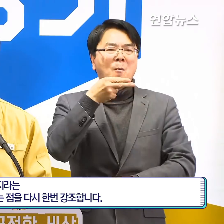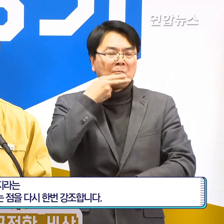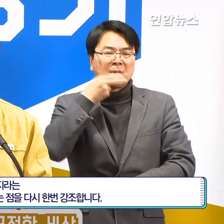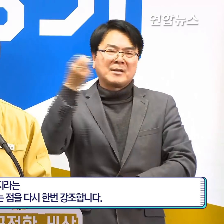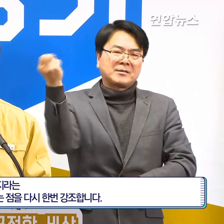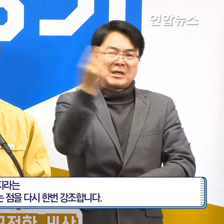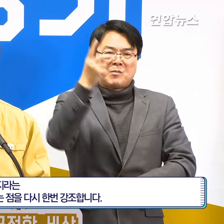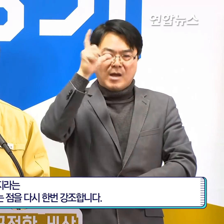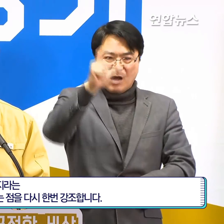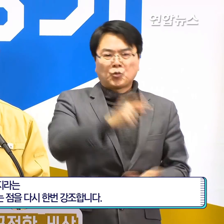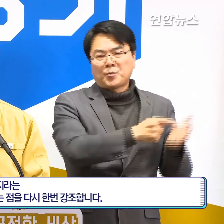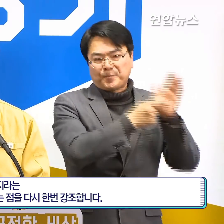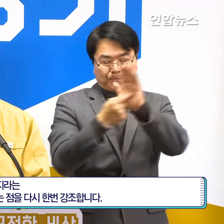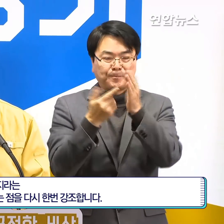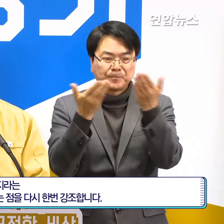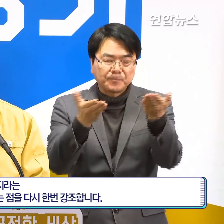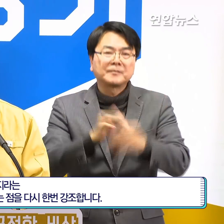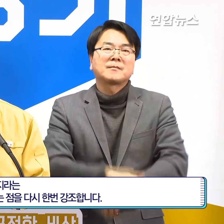한번 강조합니다.